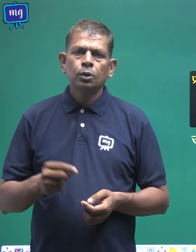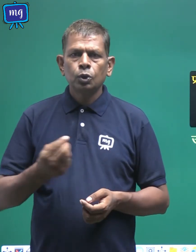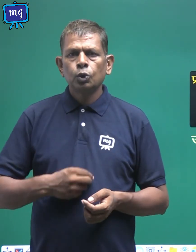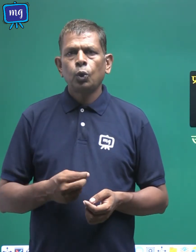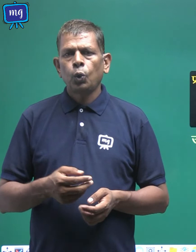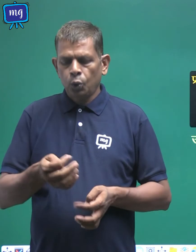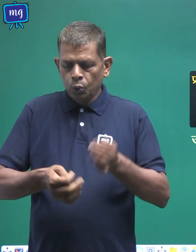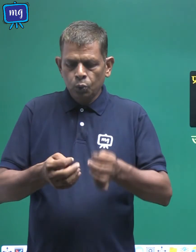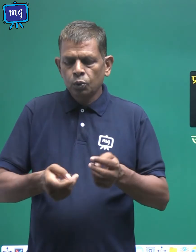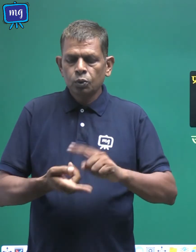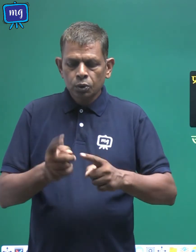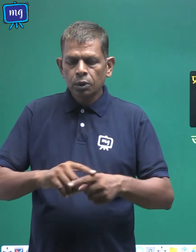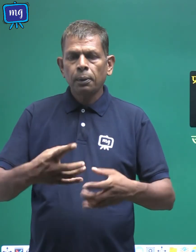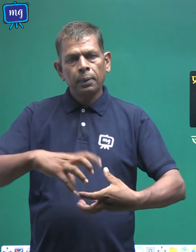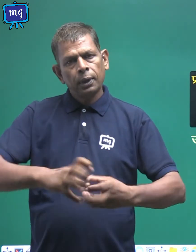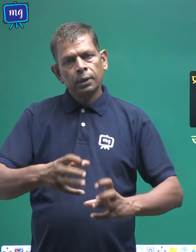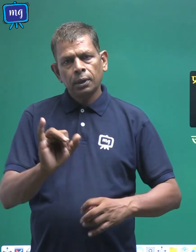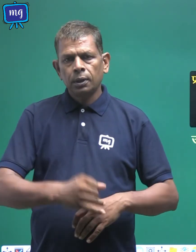दूध से बनाए जाते हैं।